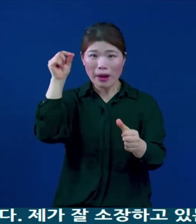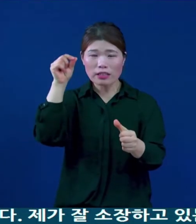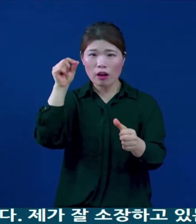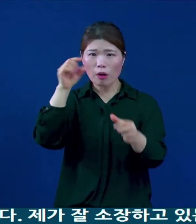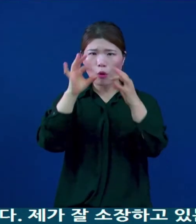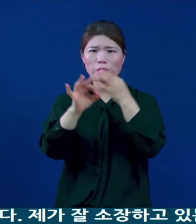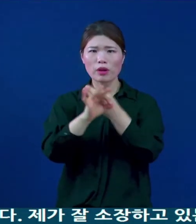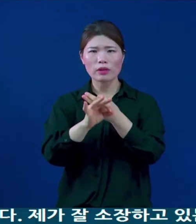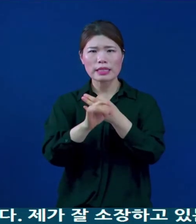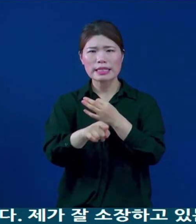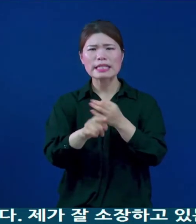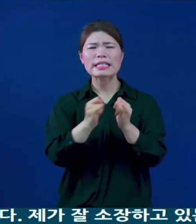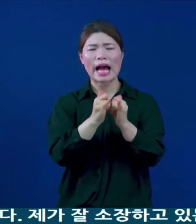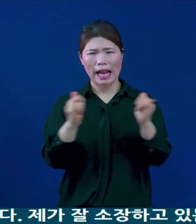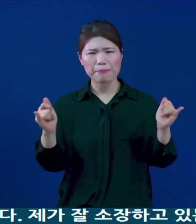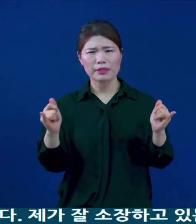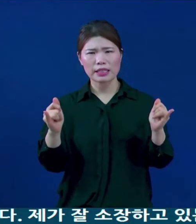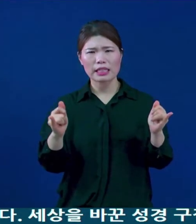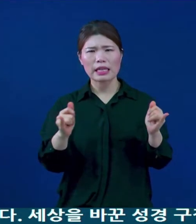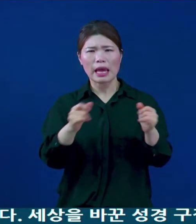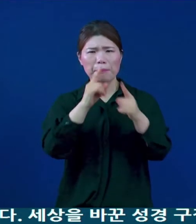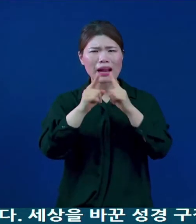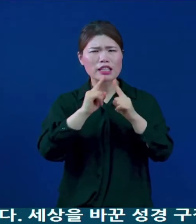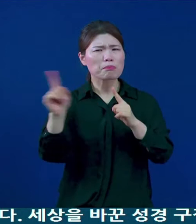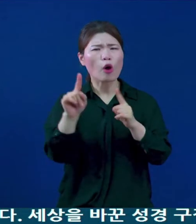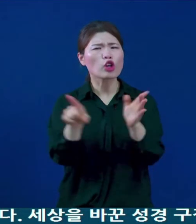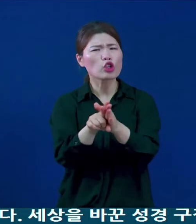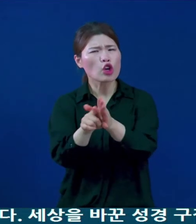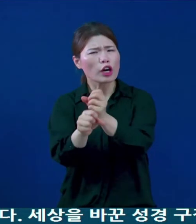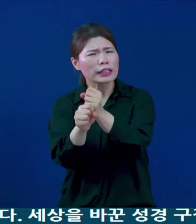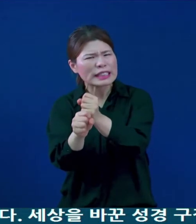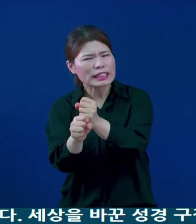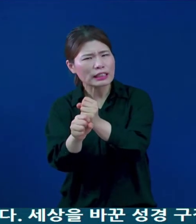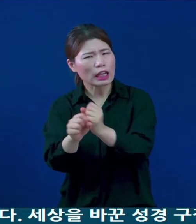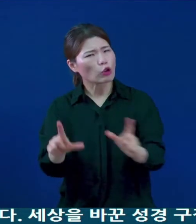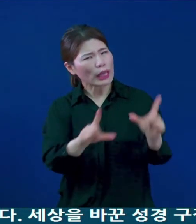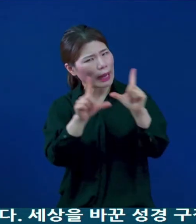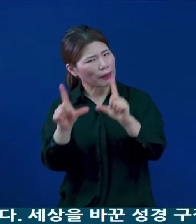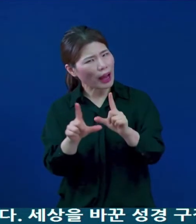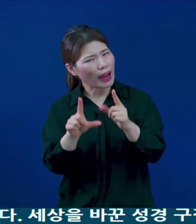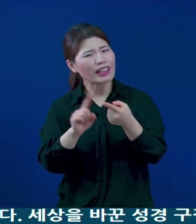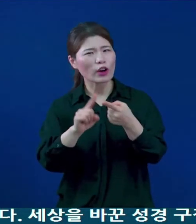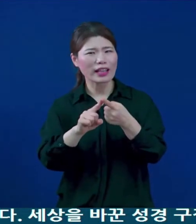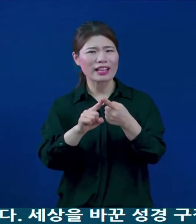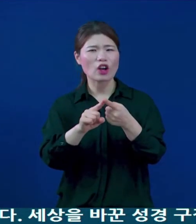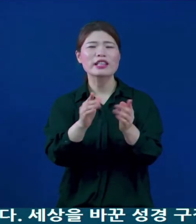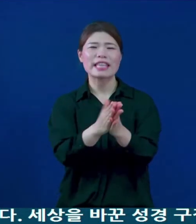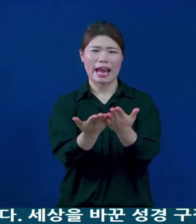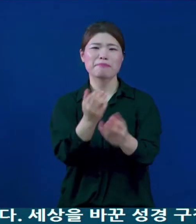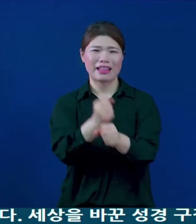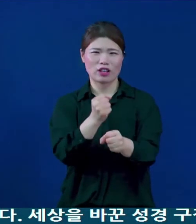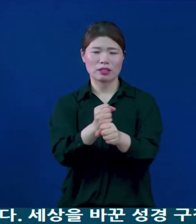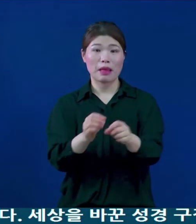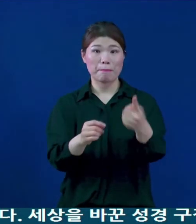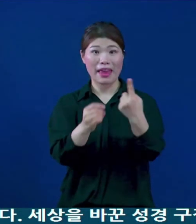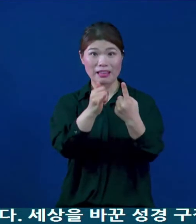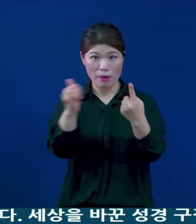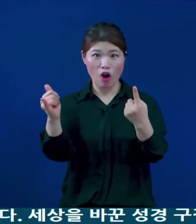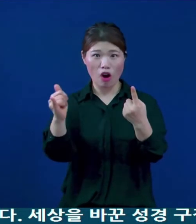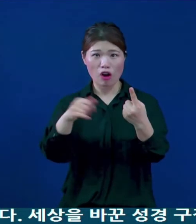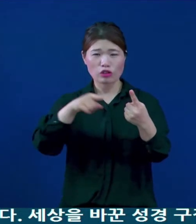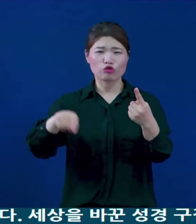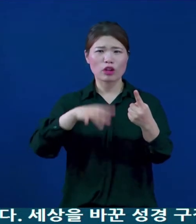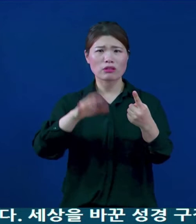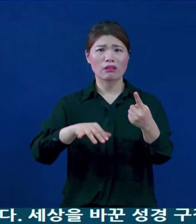뭔가 이렇게 조사해가지고 그 100개의 말씀을 이렇게 글로 엮어 놓은 거예요. 흥미롭습니다. 물론 그 100명 중에는 우리가 모르는